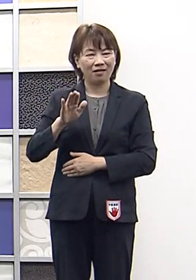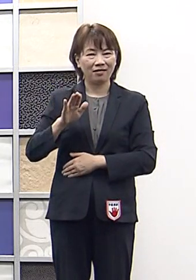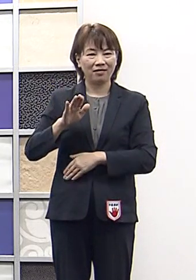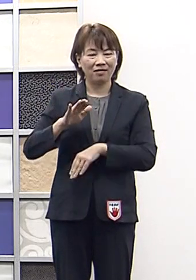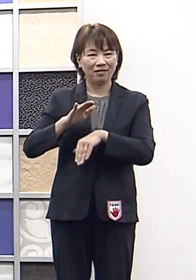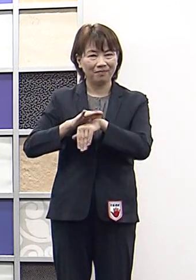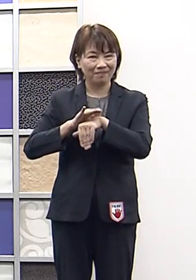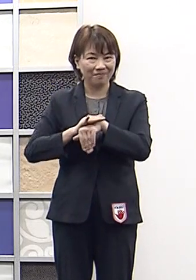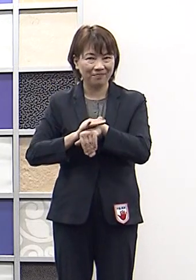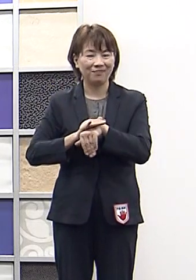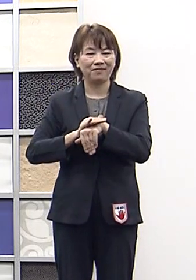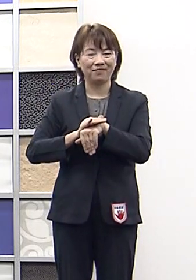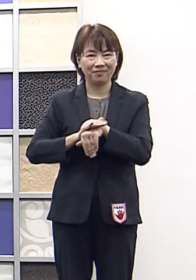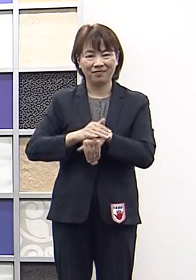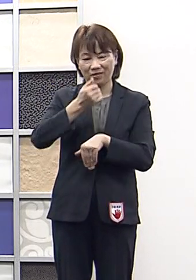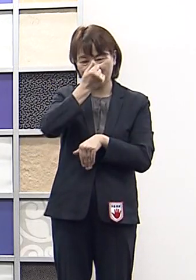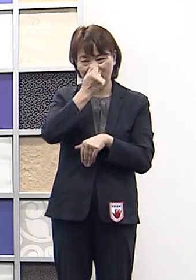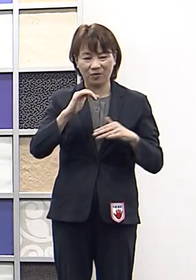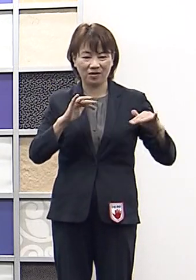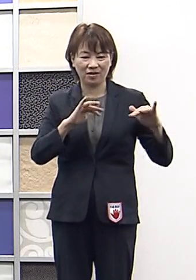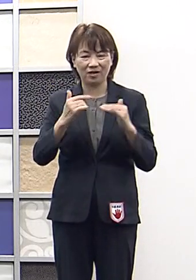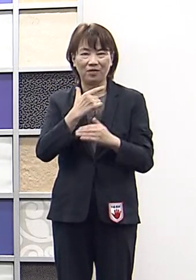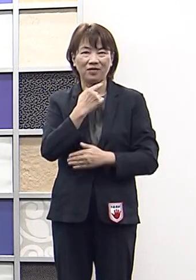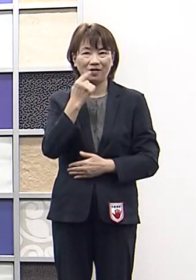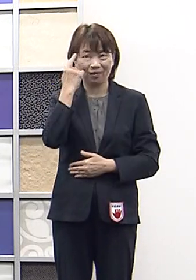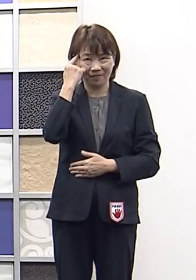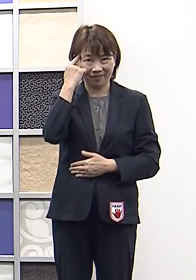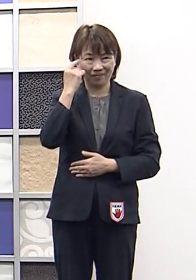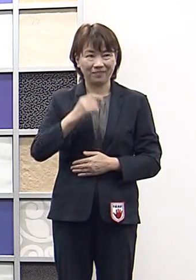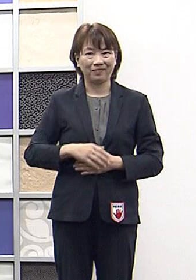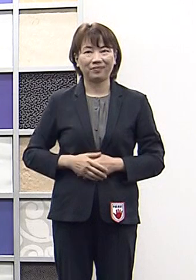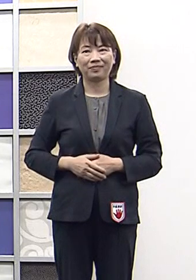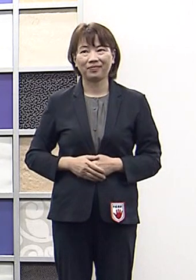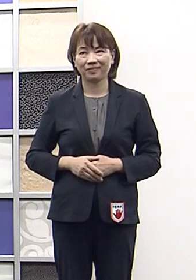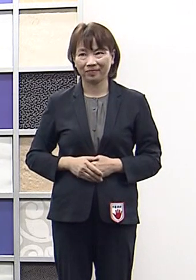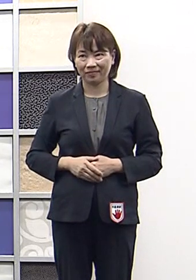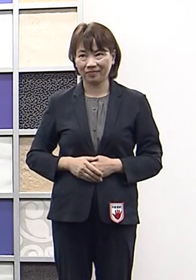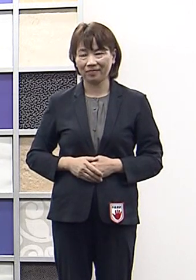議論していただけると本当にありがたいと思っています。以上です。